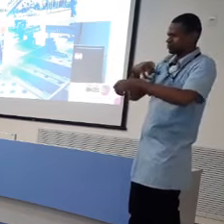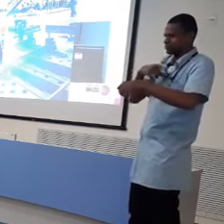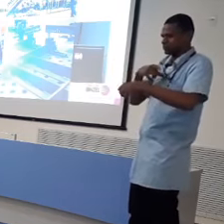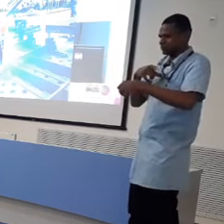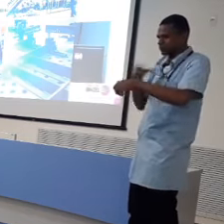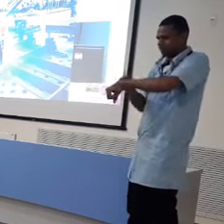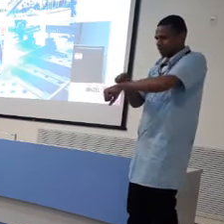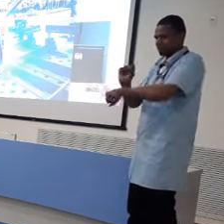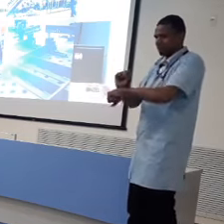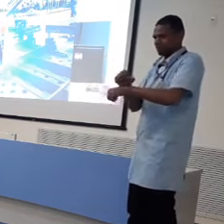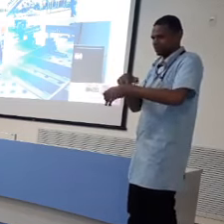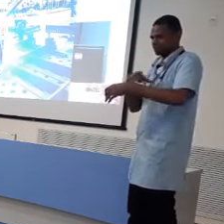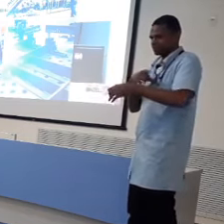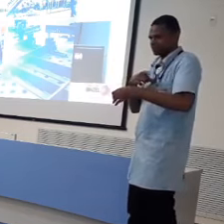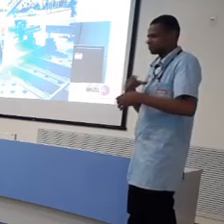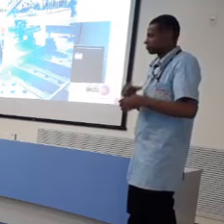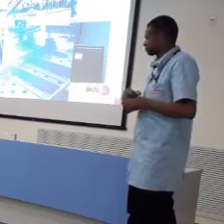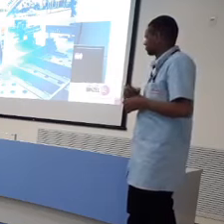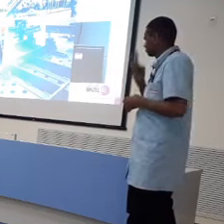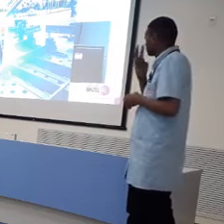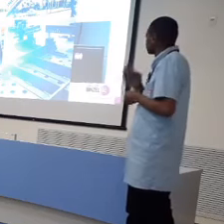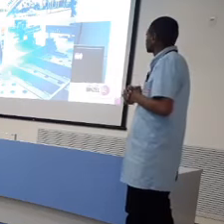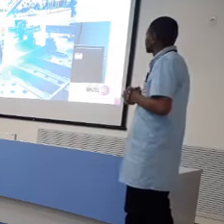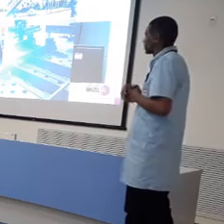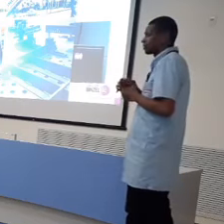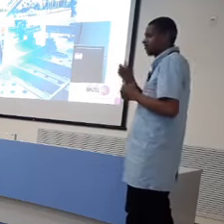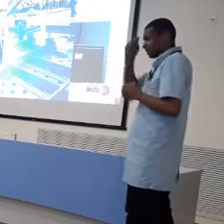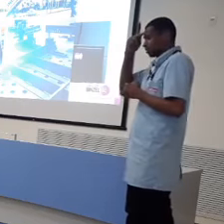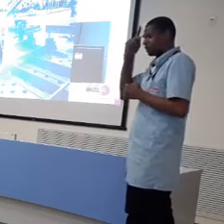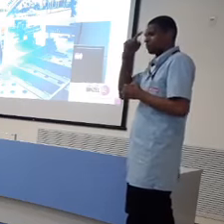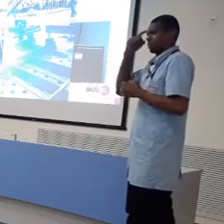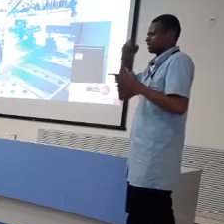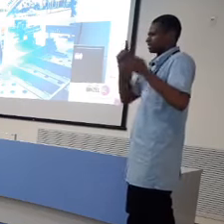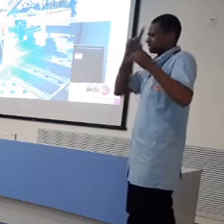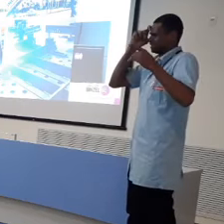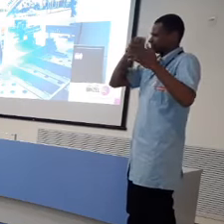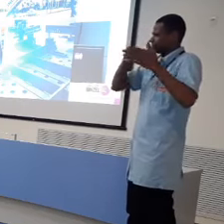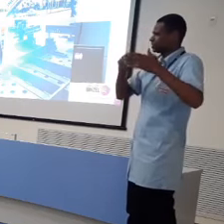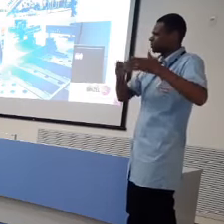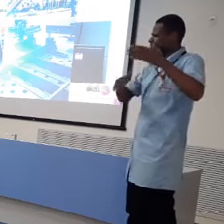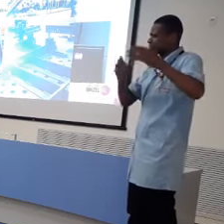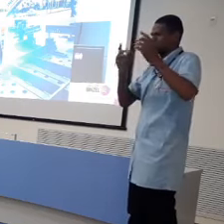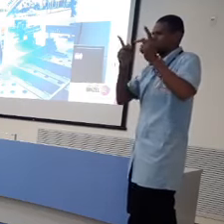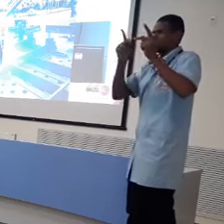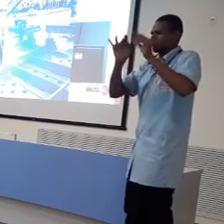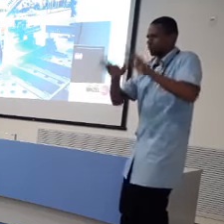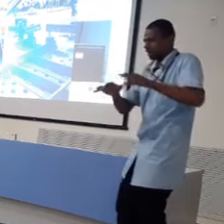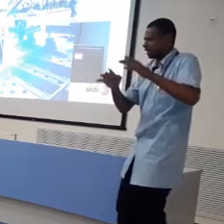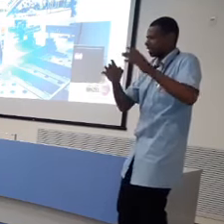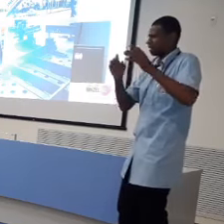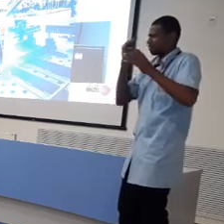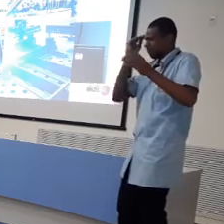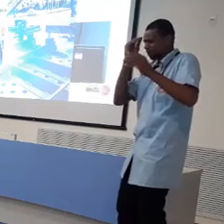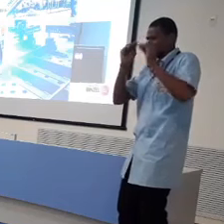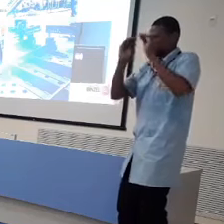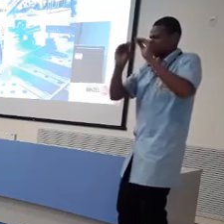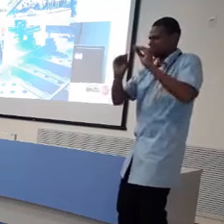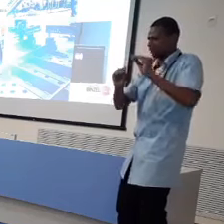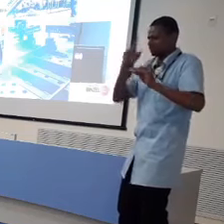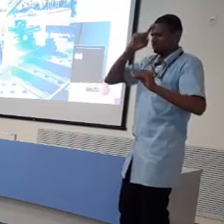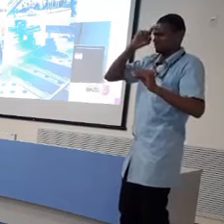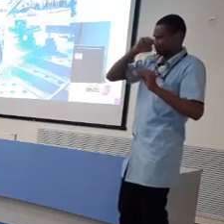errada e ele para. Às vezes o pessoal fala, mas o robô é difícil de fazer a programação, não é muito fácil.